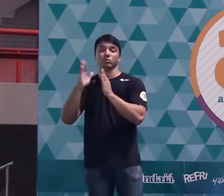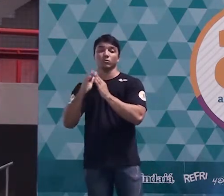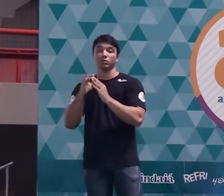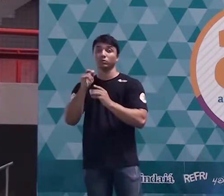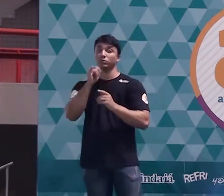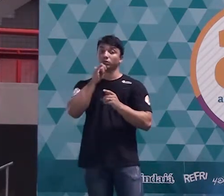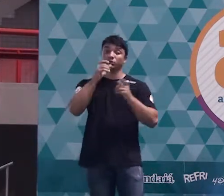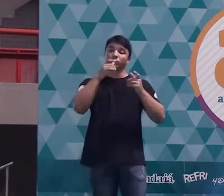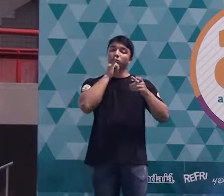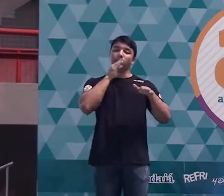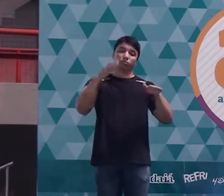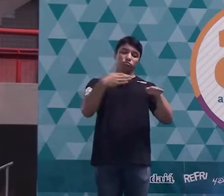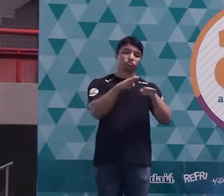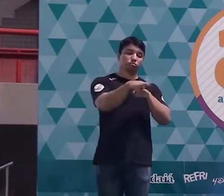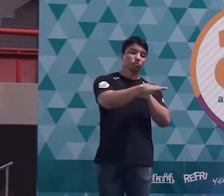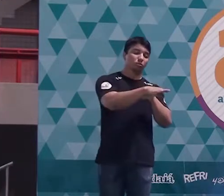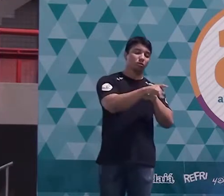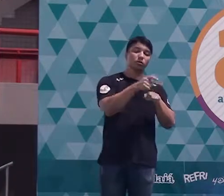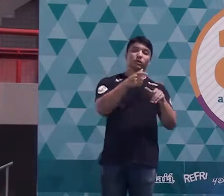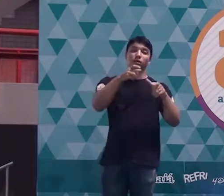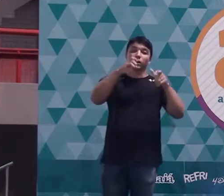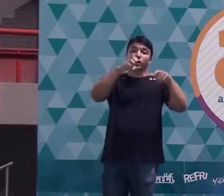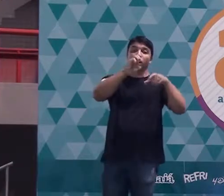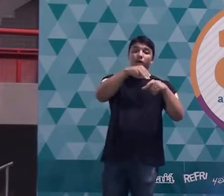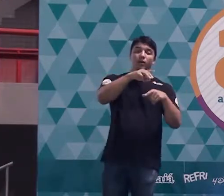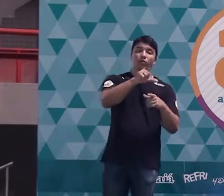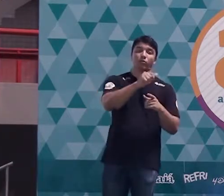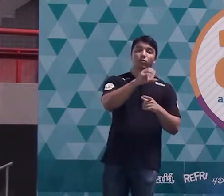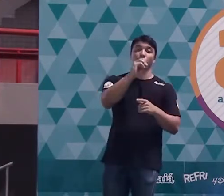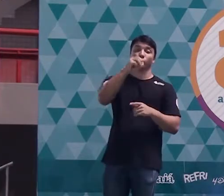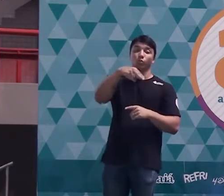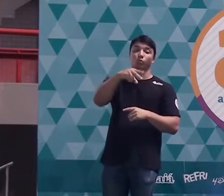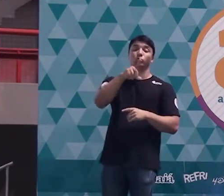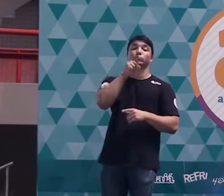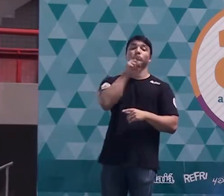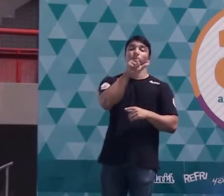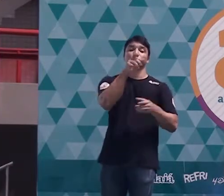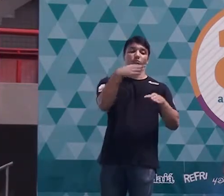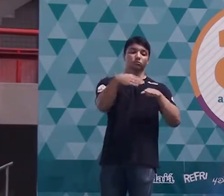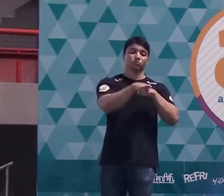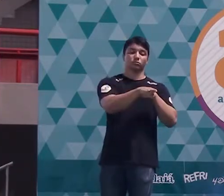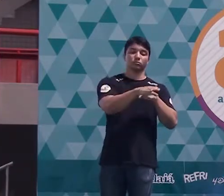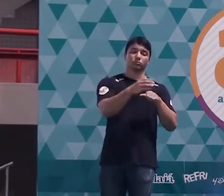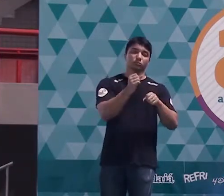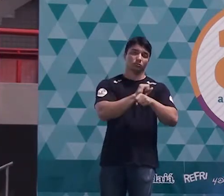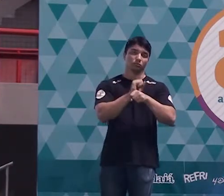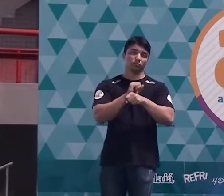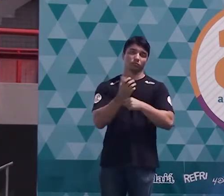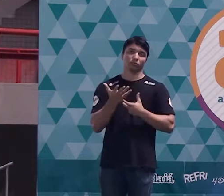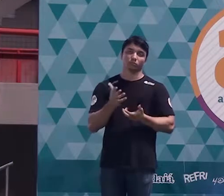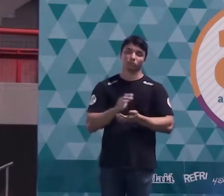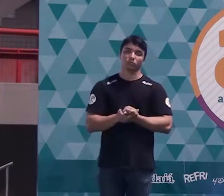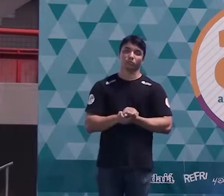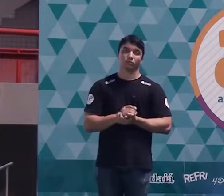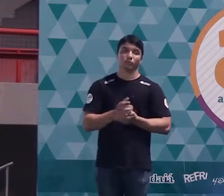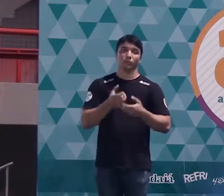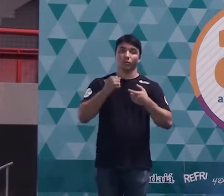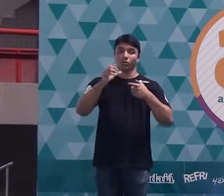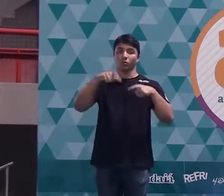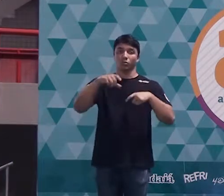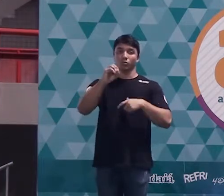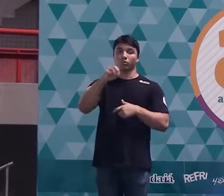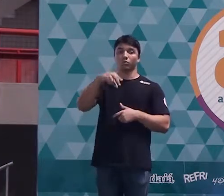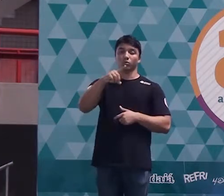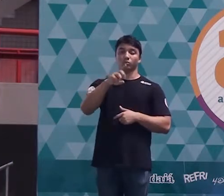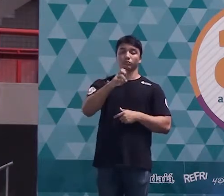o carro, estaciona em algum lugar. Então, onde você estacionou o carro? Onde